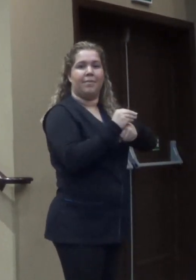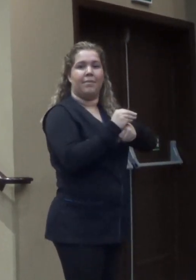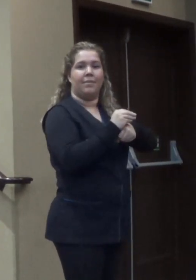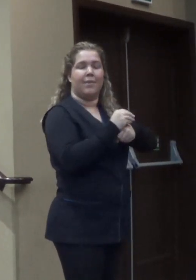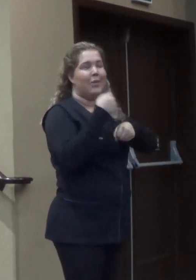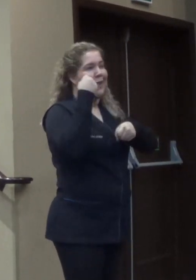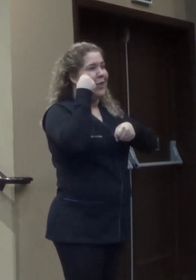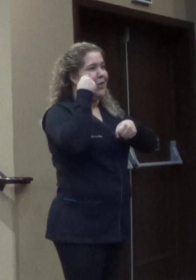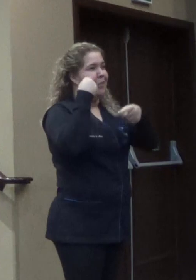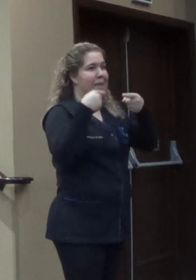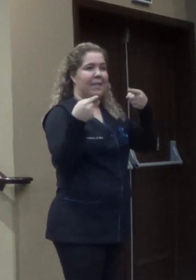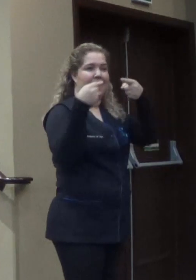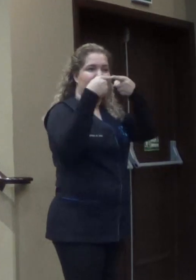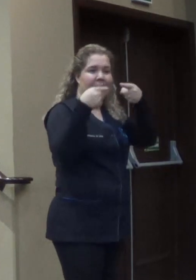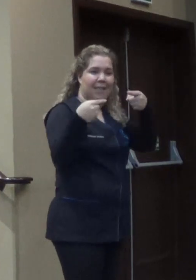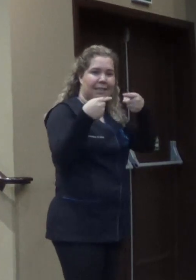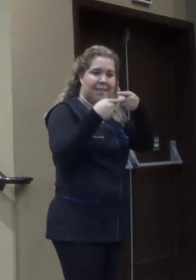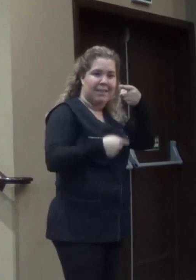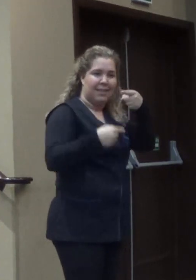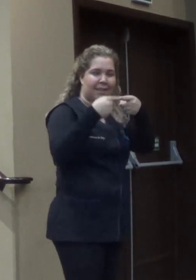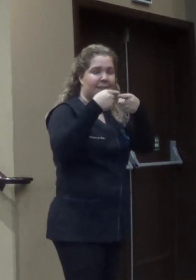sobre como ter uma melhor saúde.